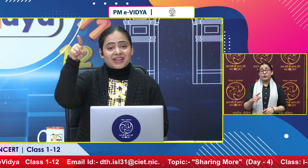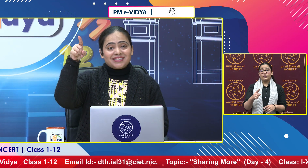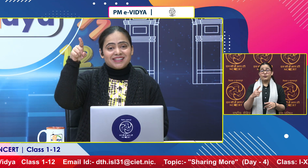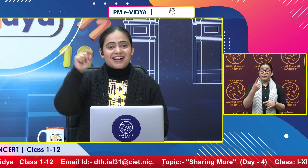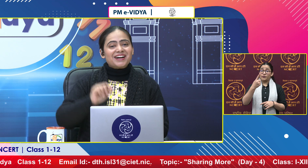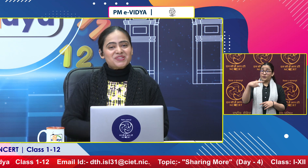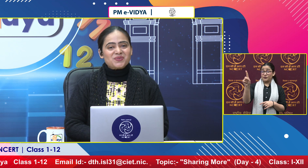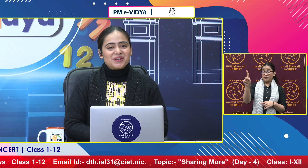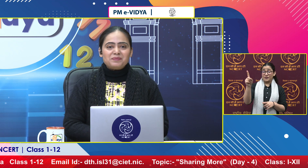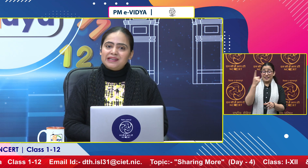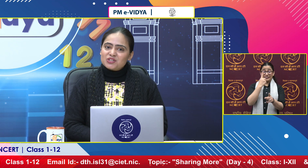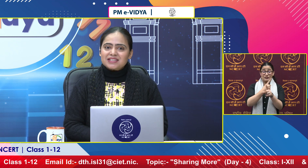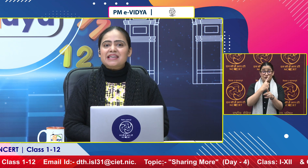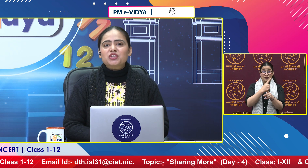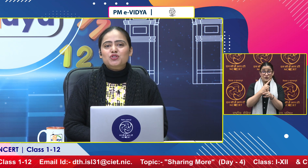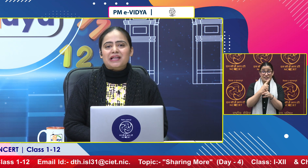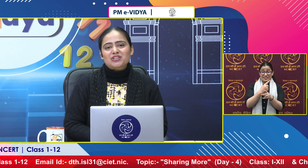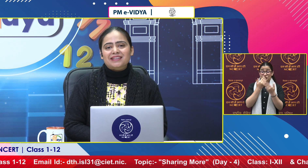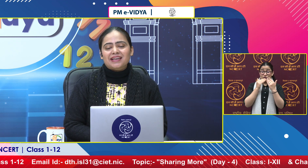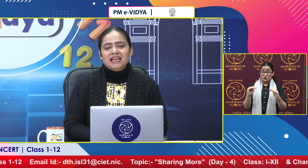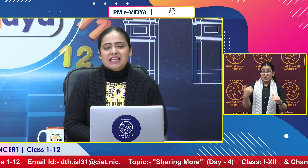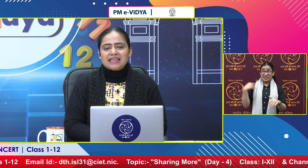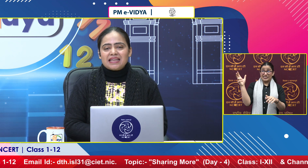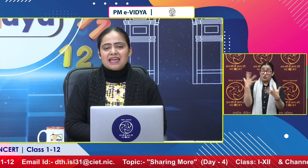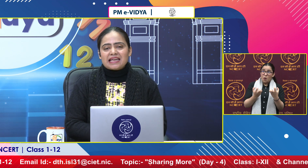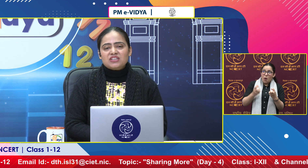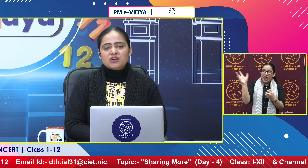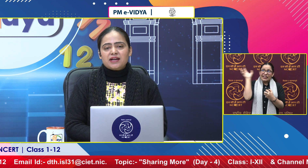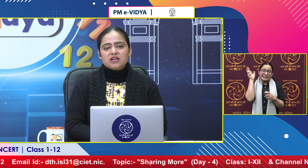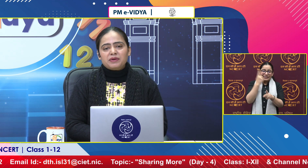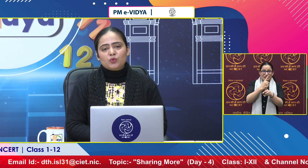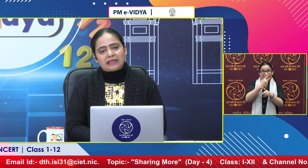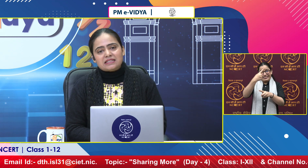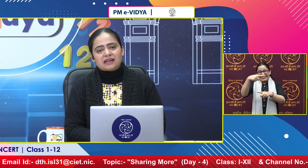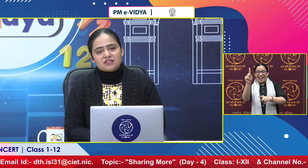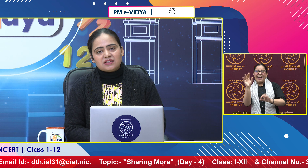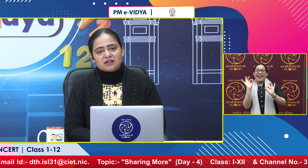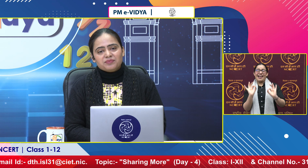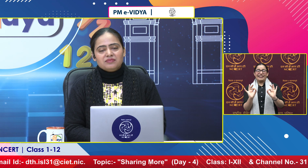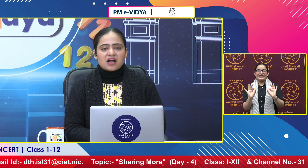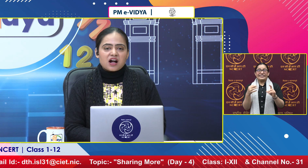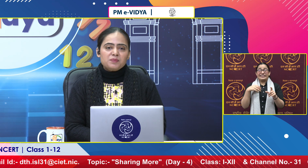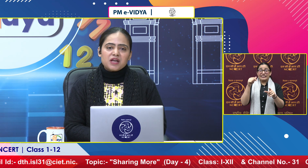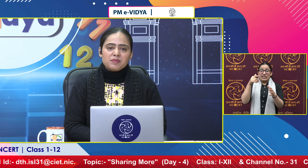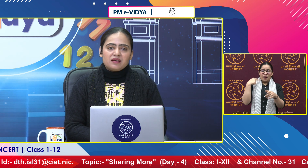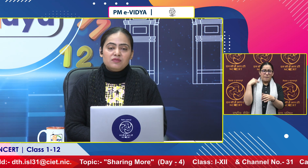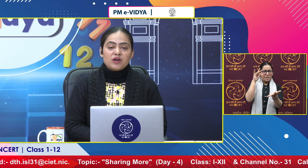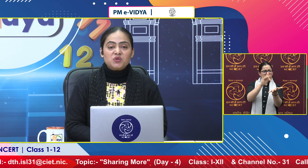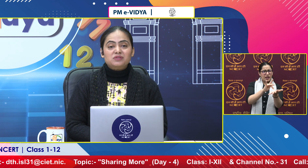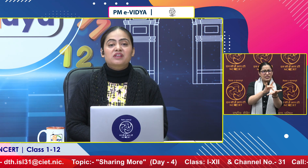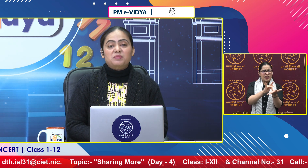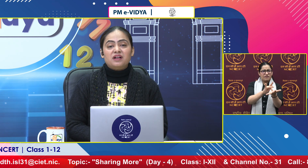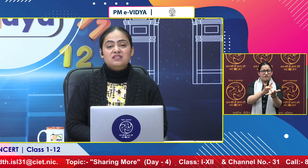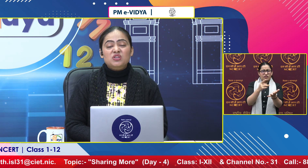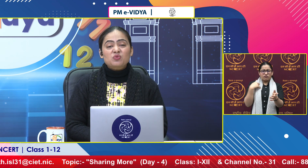दैट्स करेक्ट। हर स्टूडेंट अपनी टीचर से यही सुनना चाहता है, लेकिन एक ऐसी जगह है जहाँ पर कोई नहीं जाना चाहता, ना आप ना मैं, वो